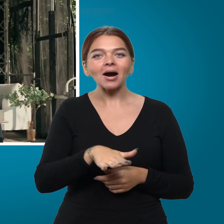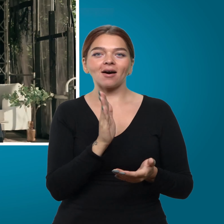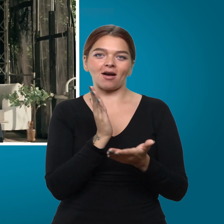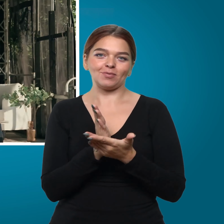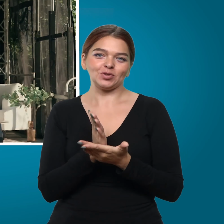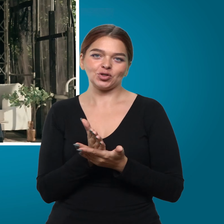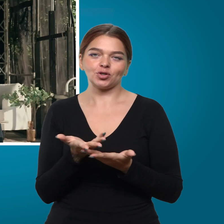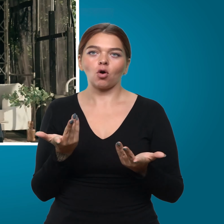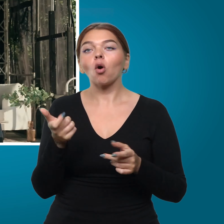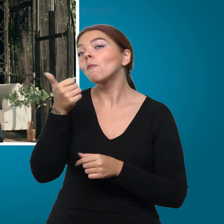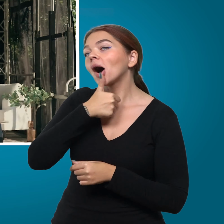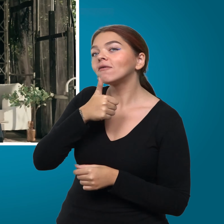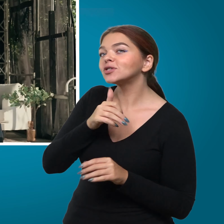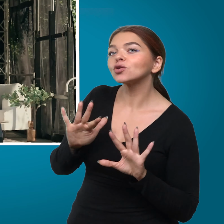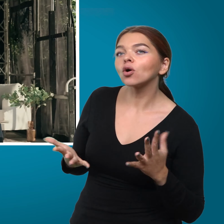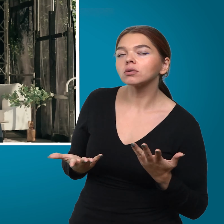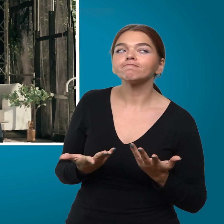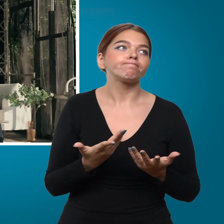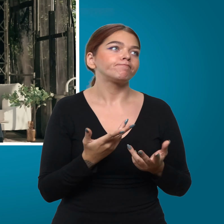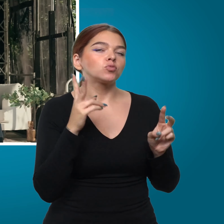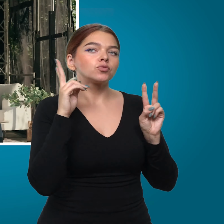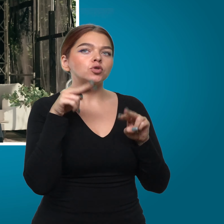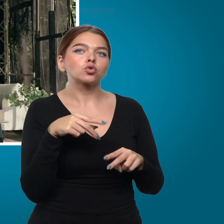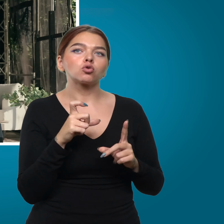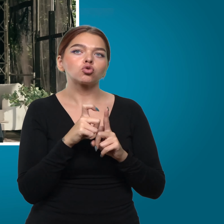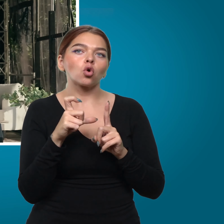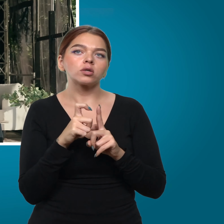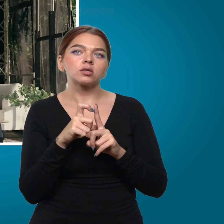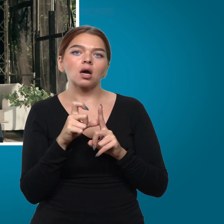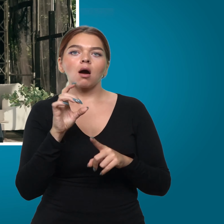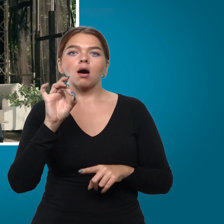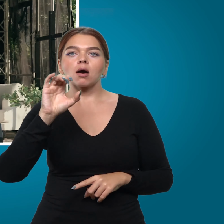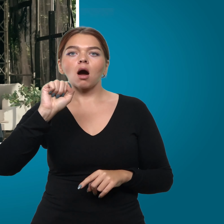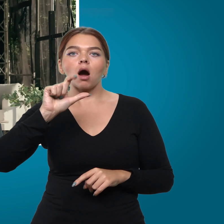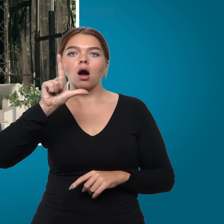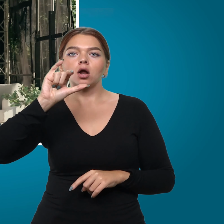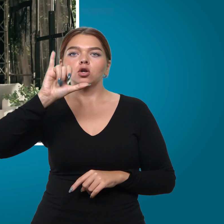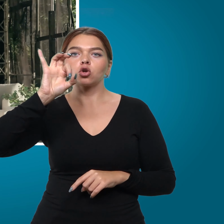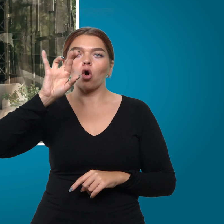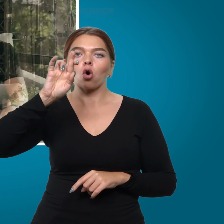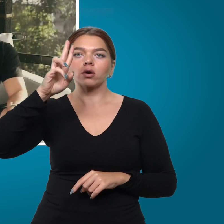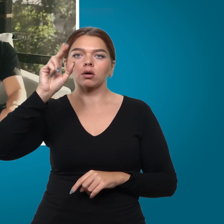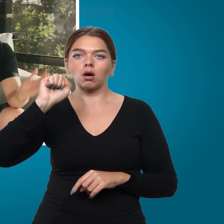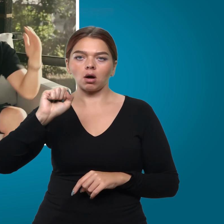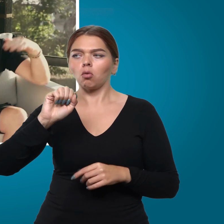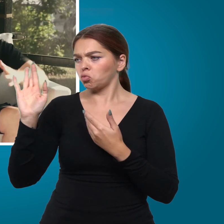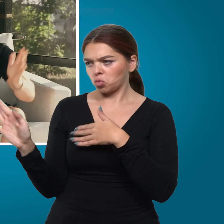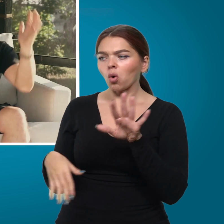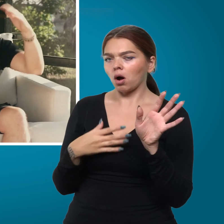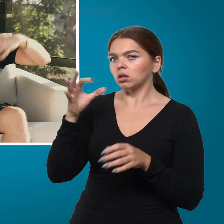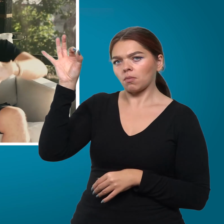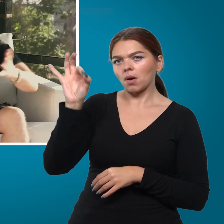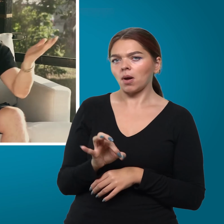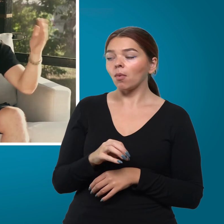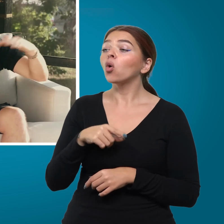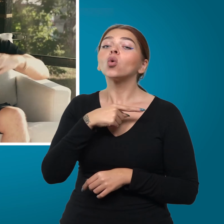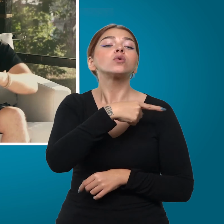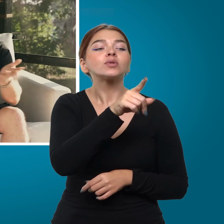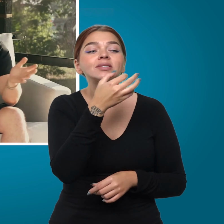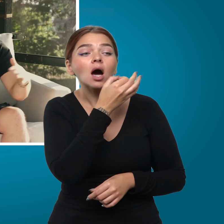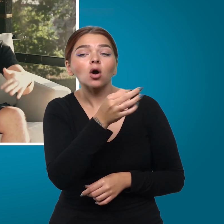ten, sakykime, žodelius jis vartoja, tiesa? Bet tie žodeliai, kai kurie sugrįžta atgal į madą. Tai čia toks bangavimas, kur tu